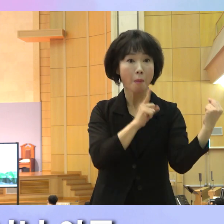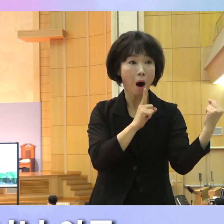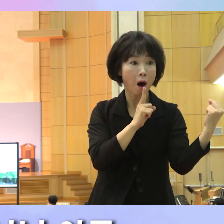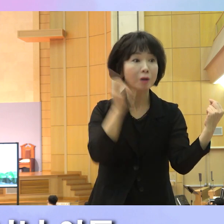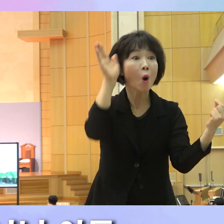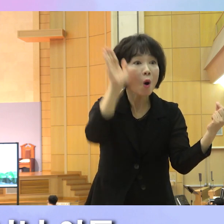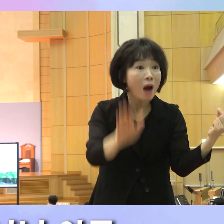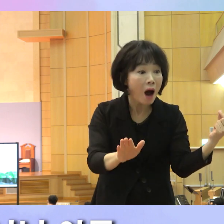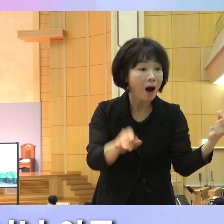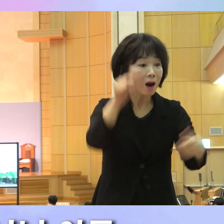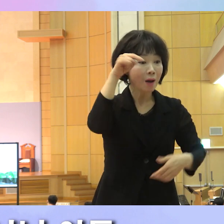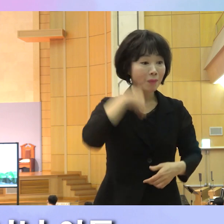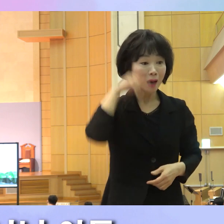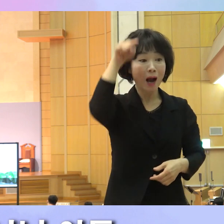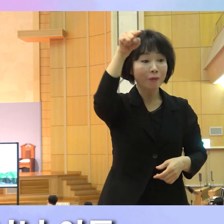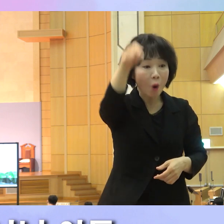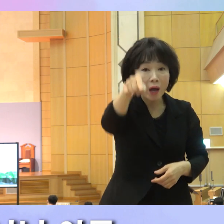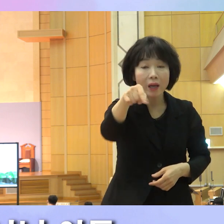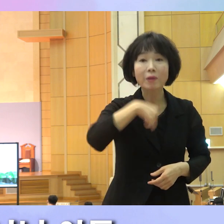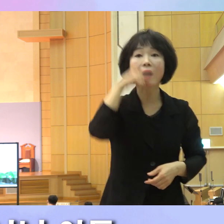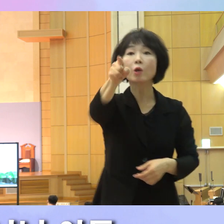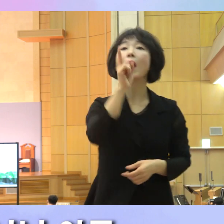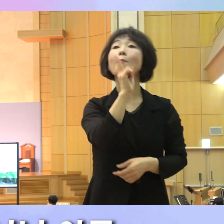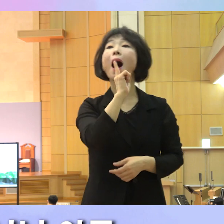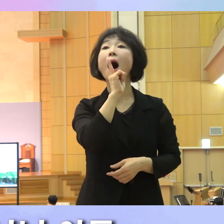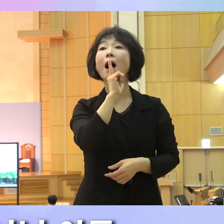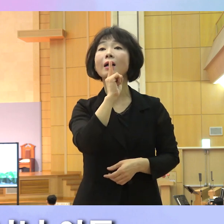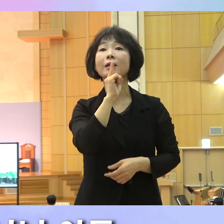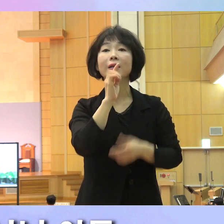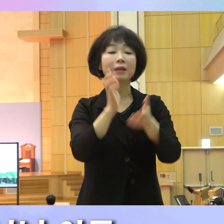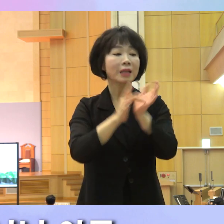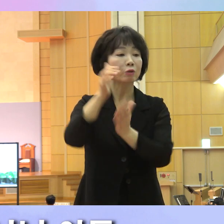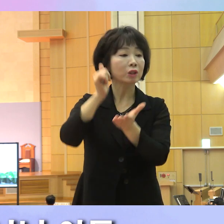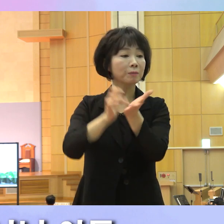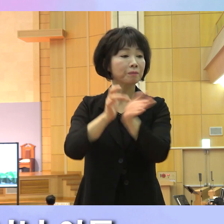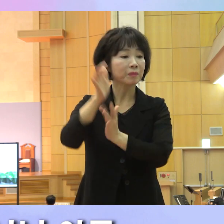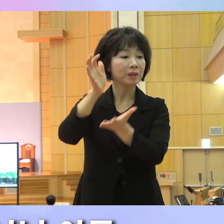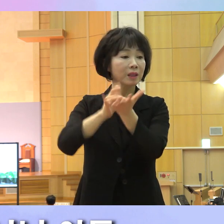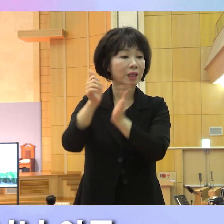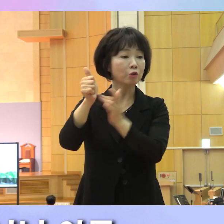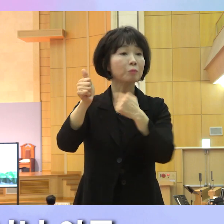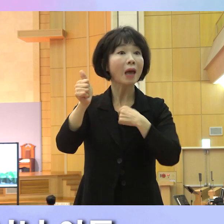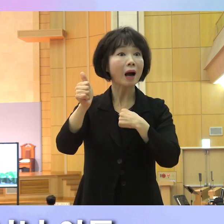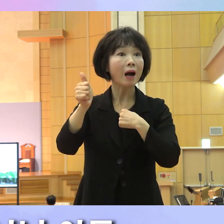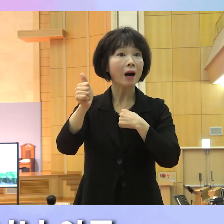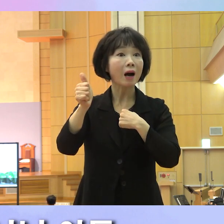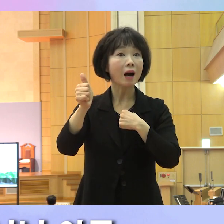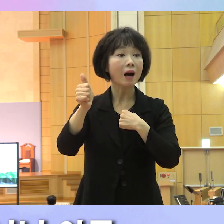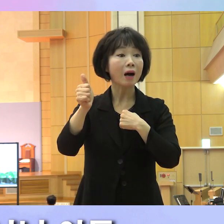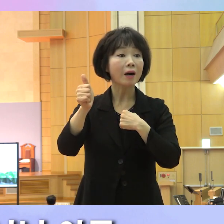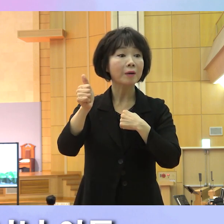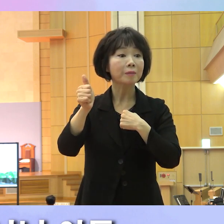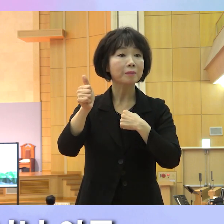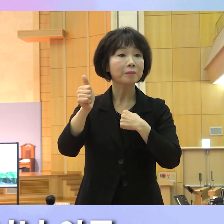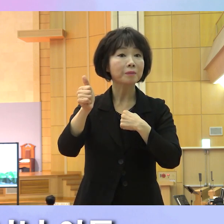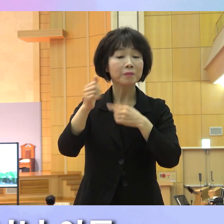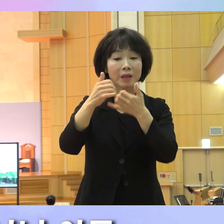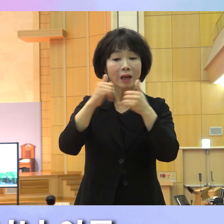그러나 내가 너에게 이르노니, 인자가, 이 말씀 잘 들으세요.